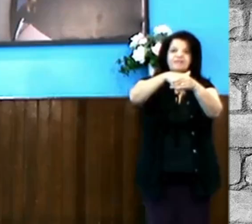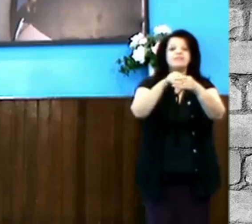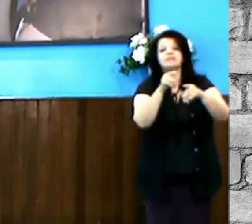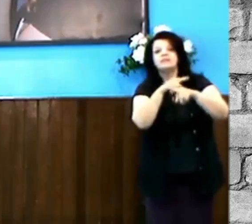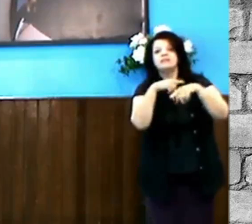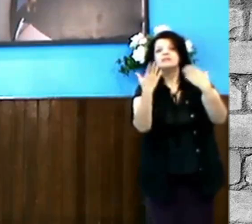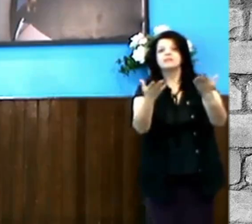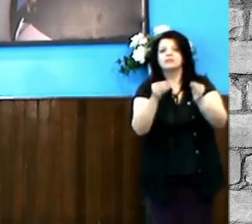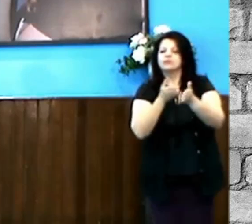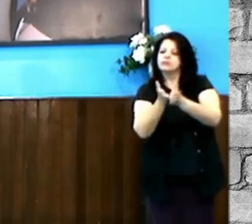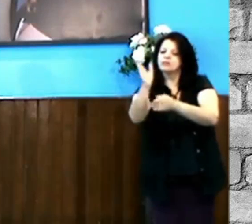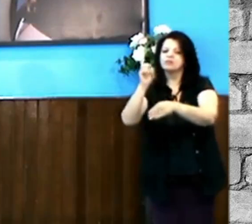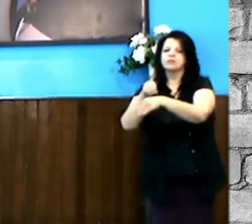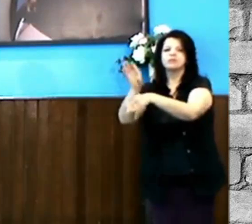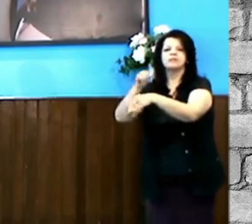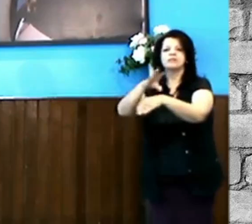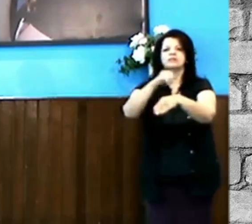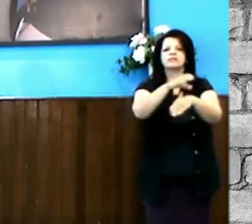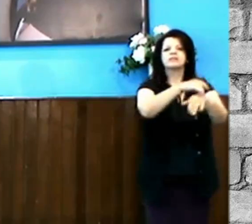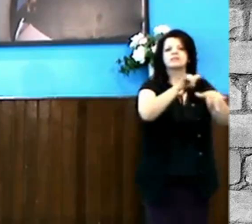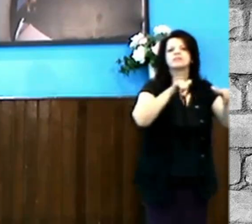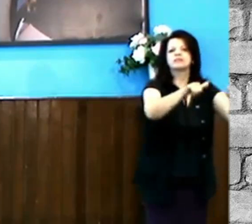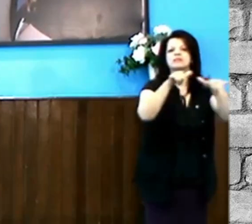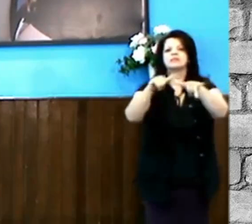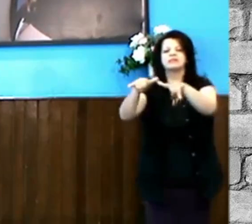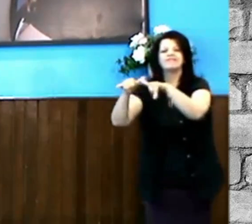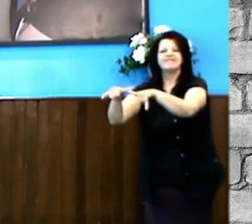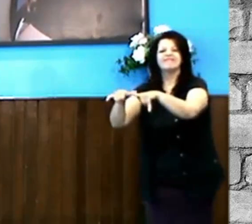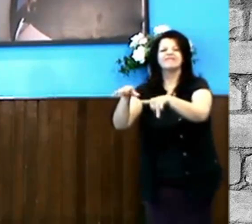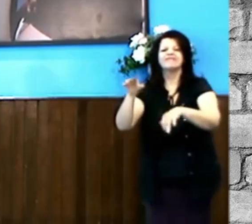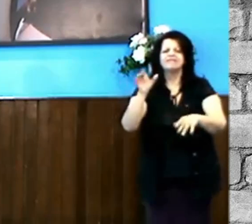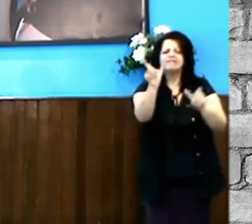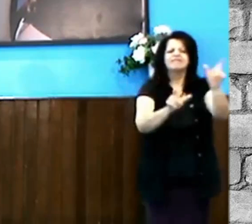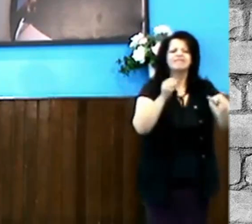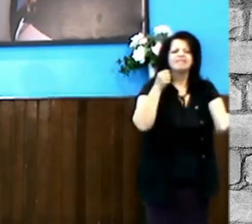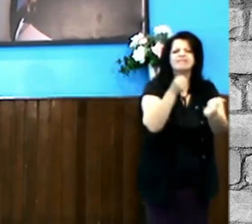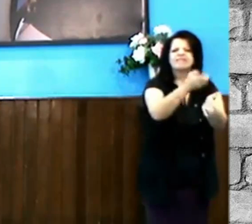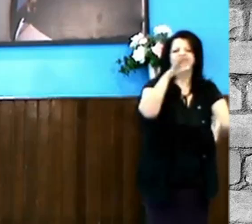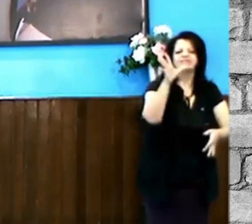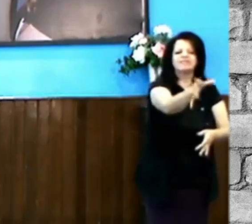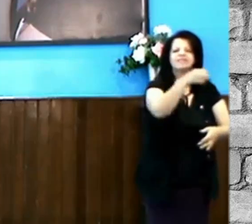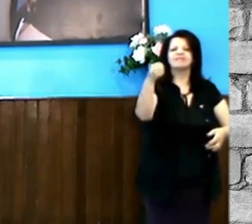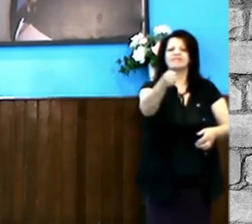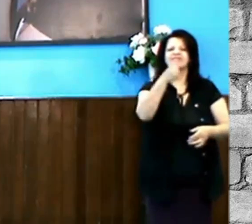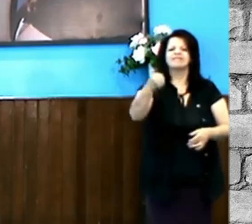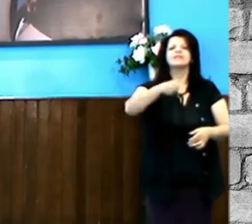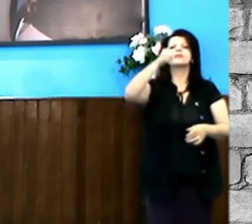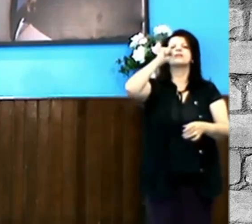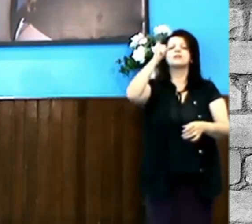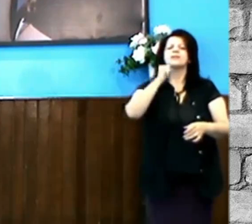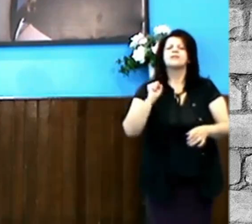então consumiram esse produto, elas acabaram sendo contaminadas, intoxicadas com ele.